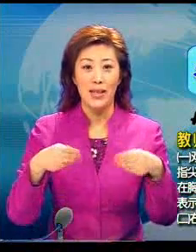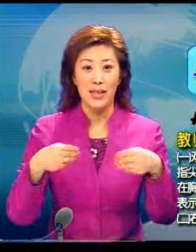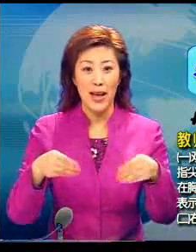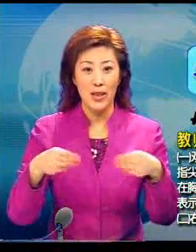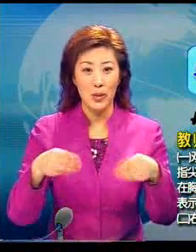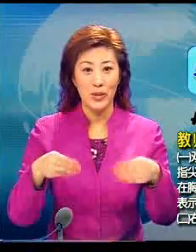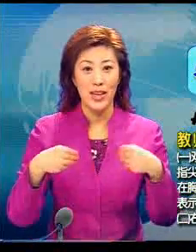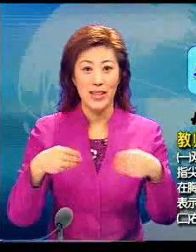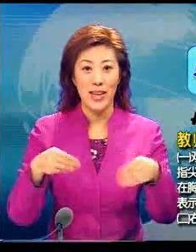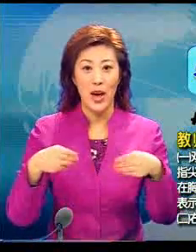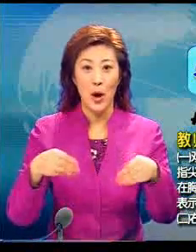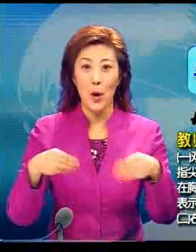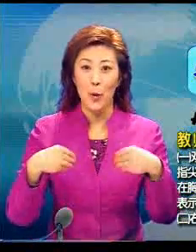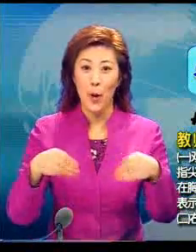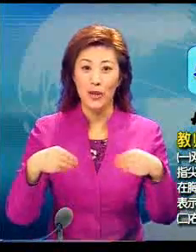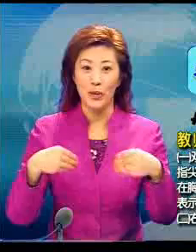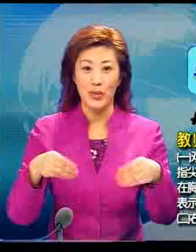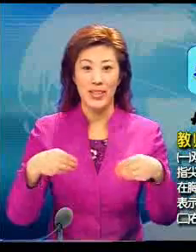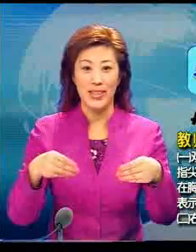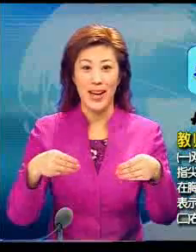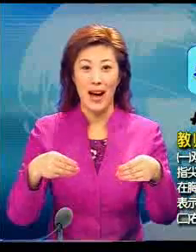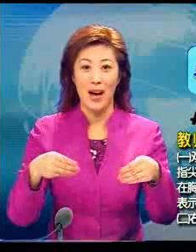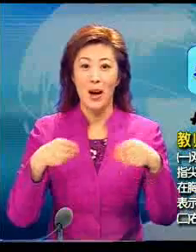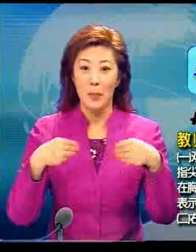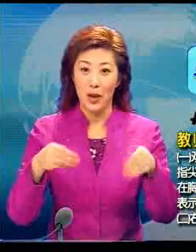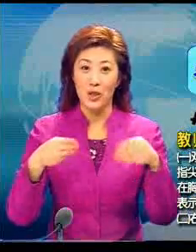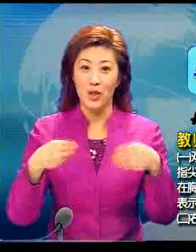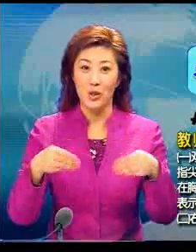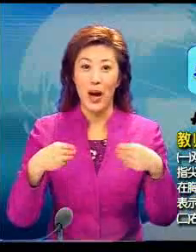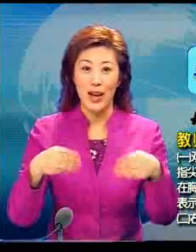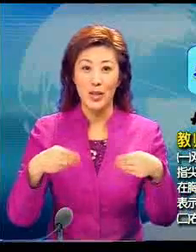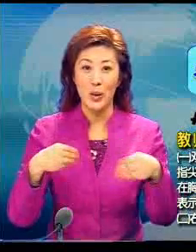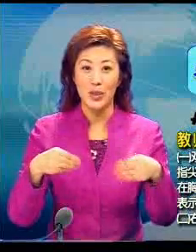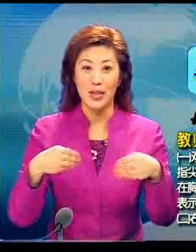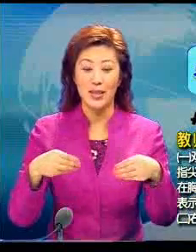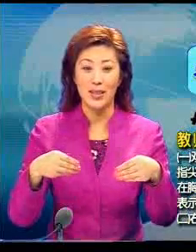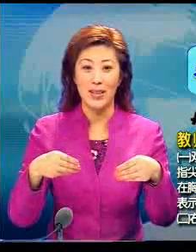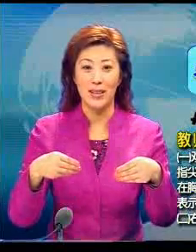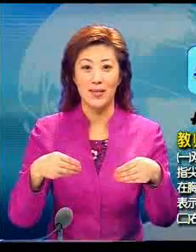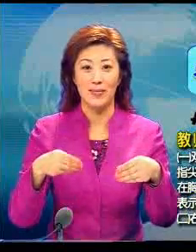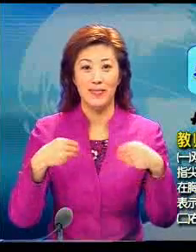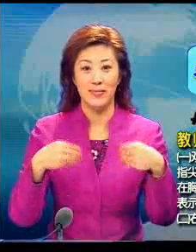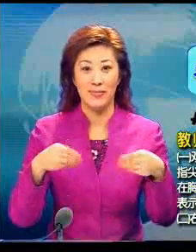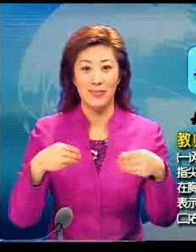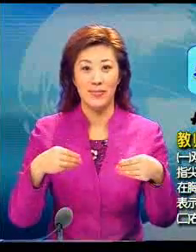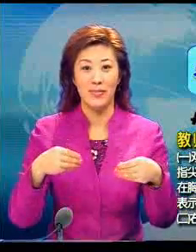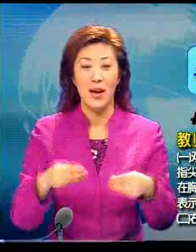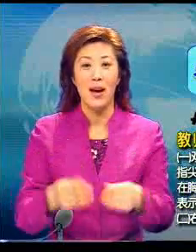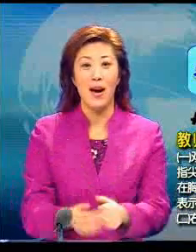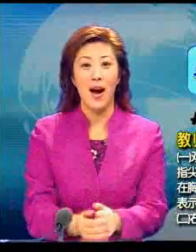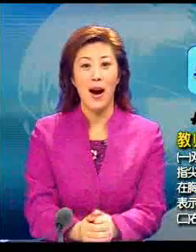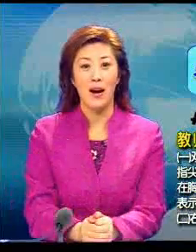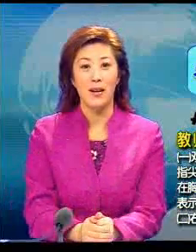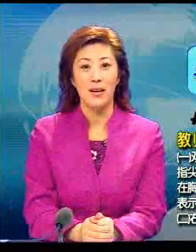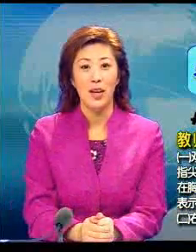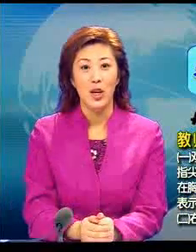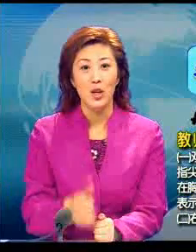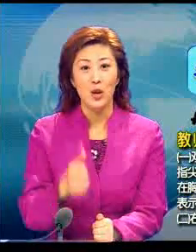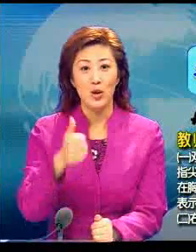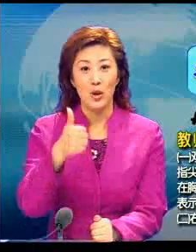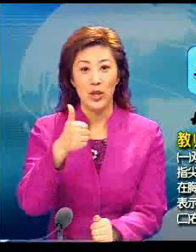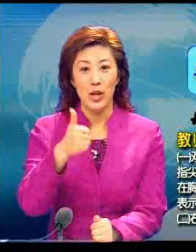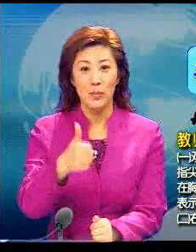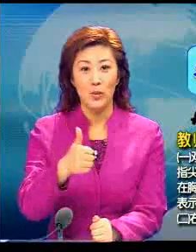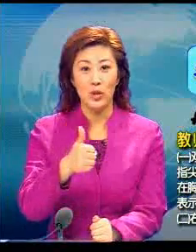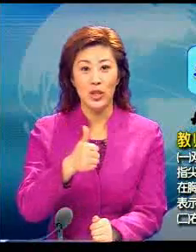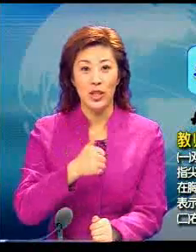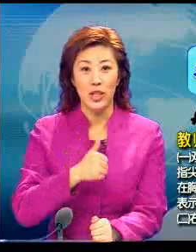胸前前后晃动几下，表示传授之意。右手伸拇指置于胸